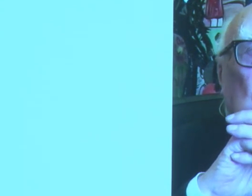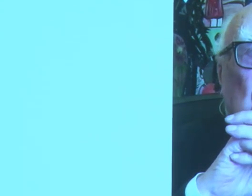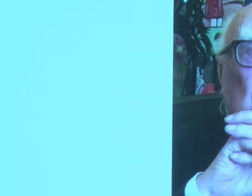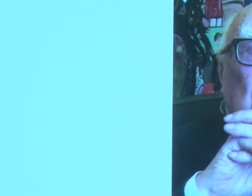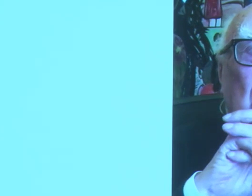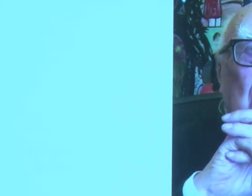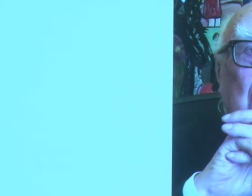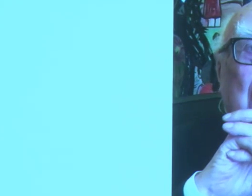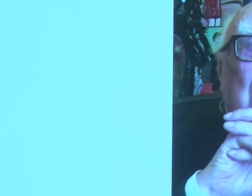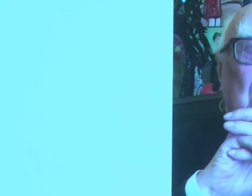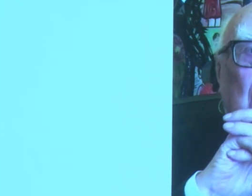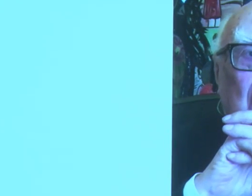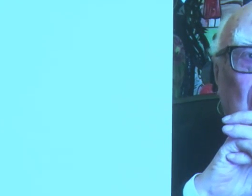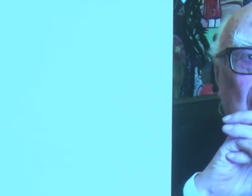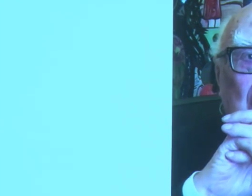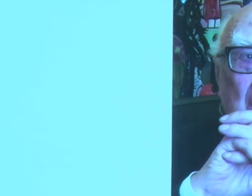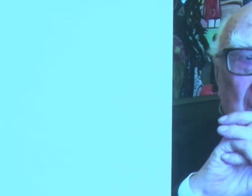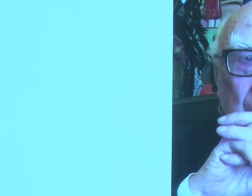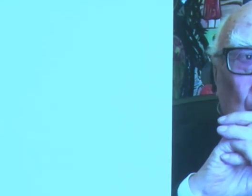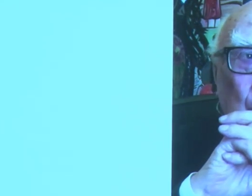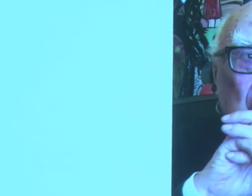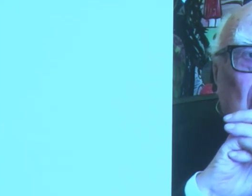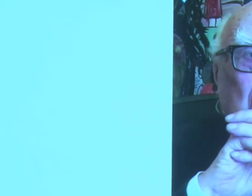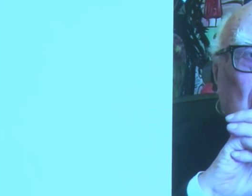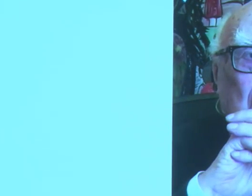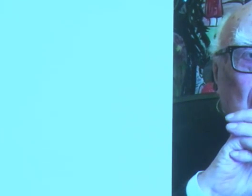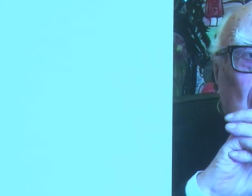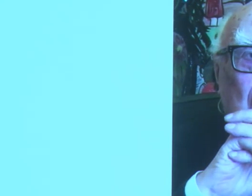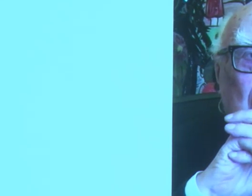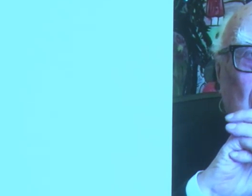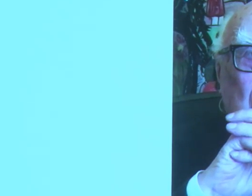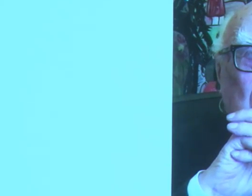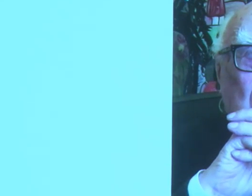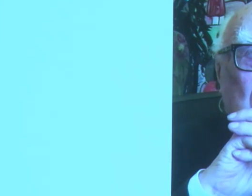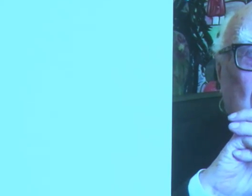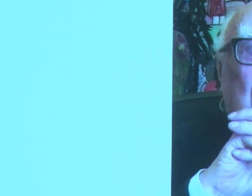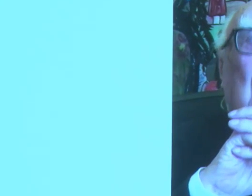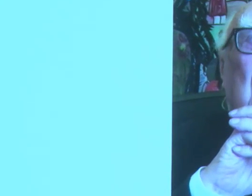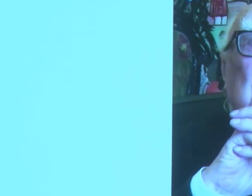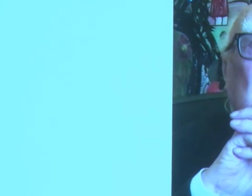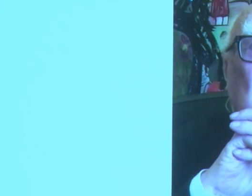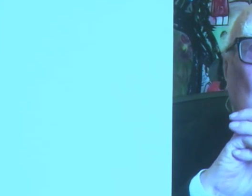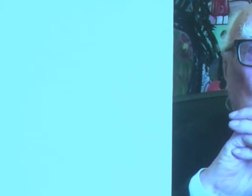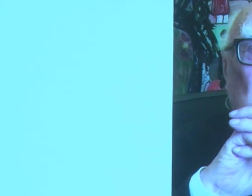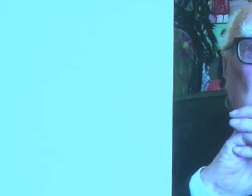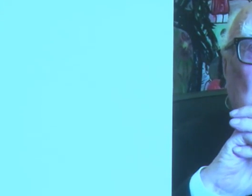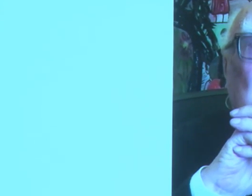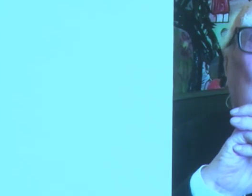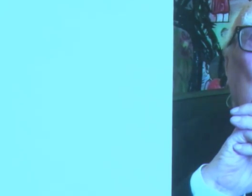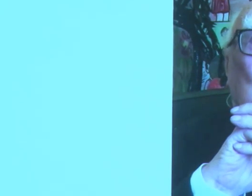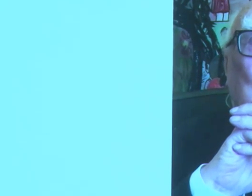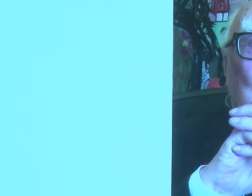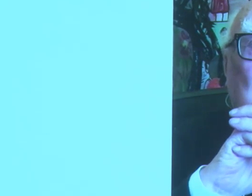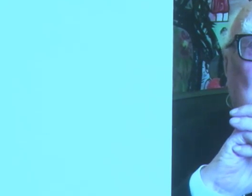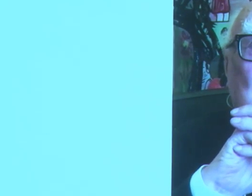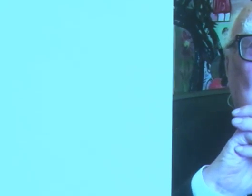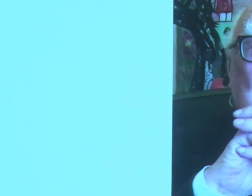industria grande industria e letteratura e